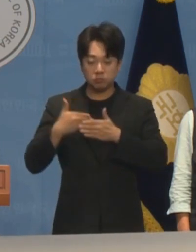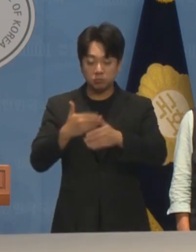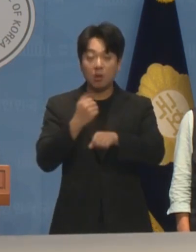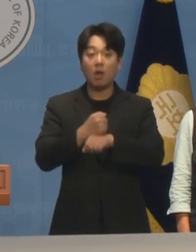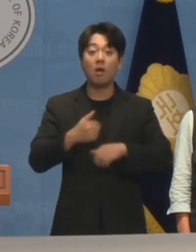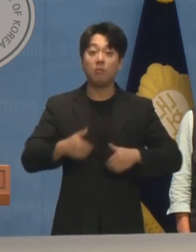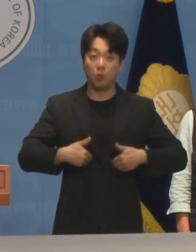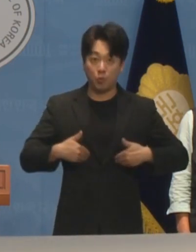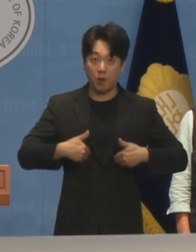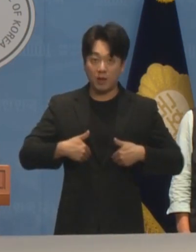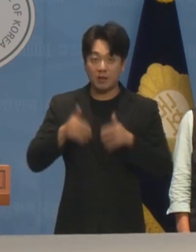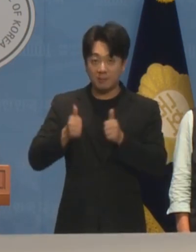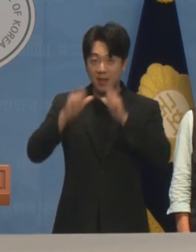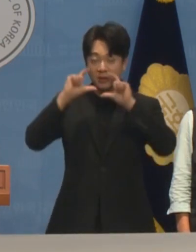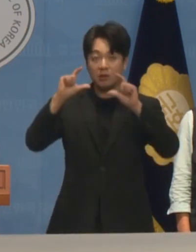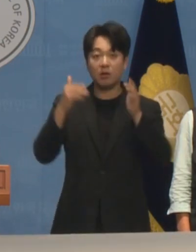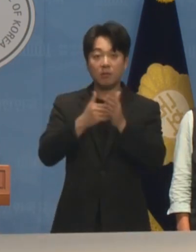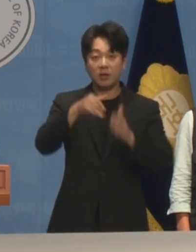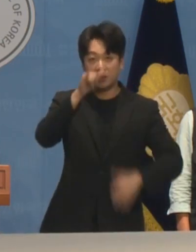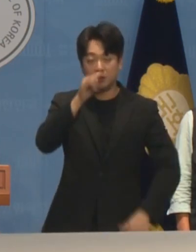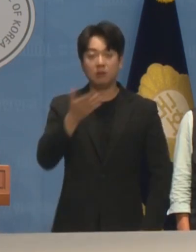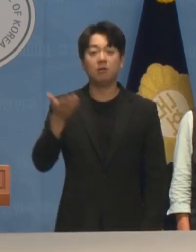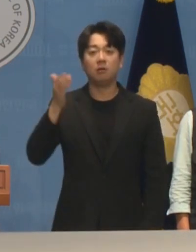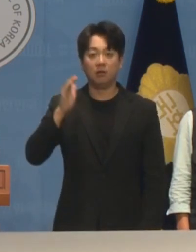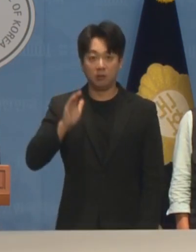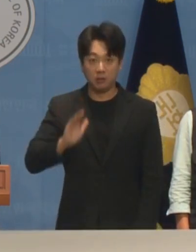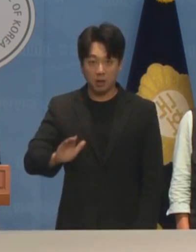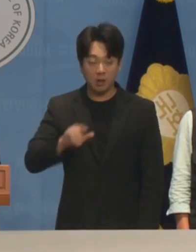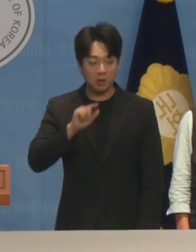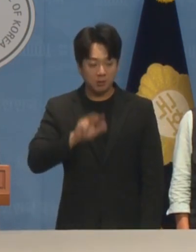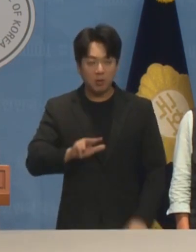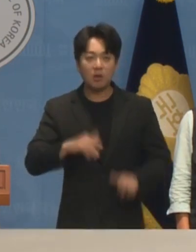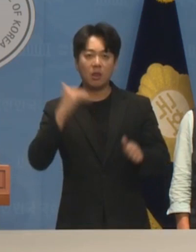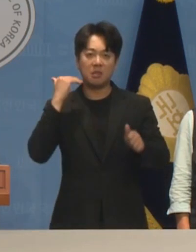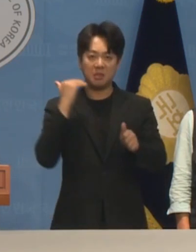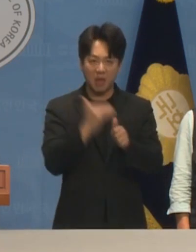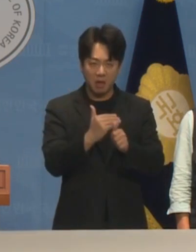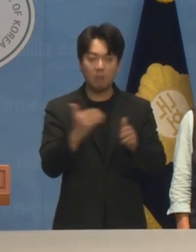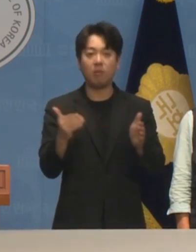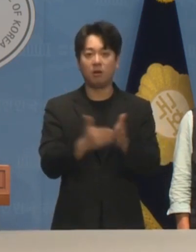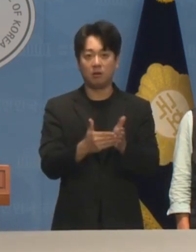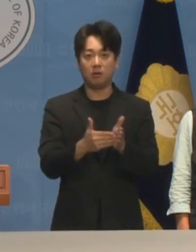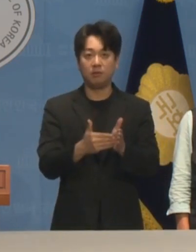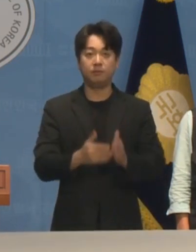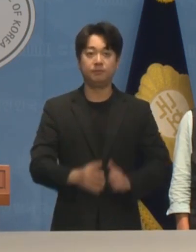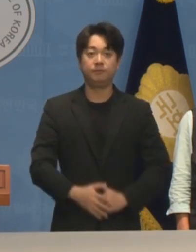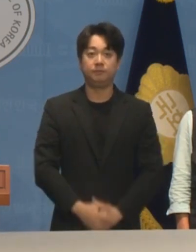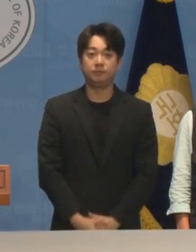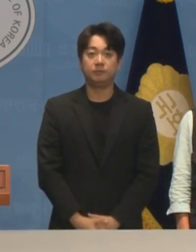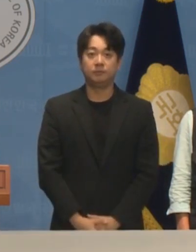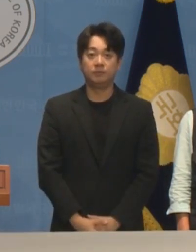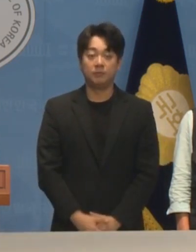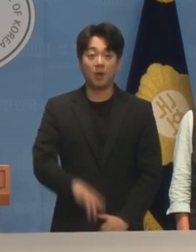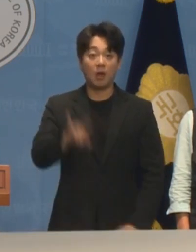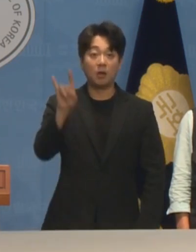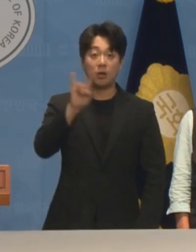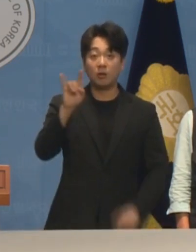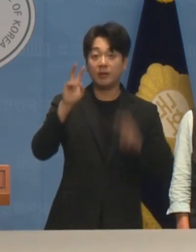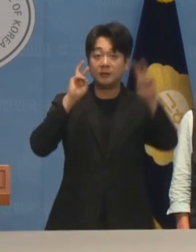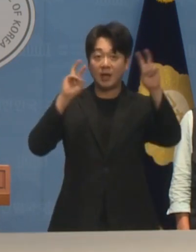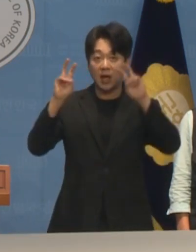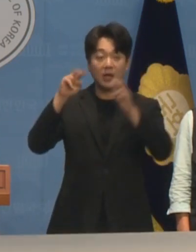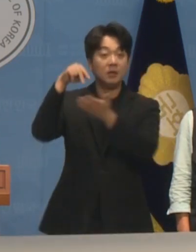함에도 불구하고 이번만큼은 유례없이 정리해고를 강행하고 있습니다. 현대자동차 사측은